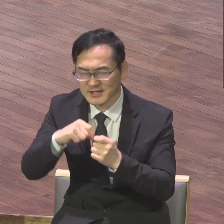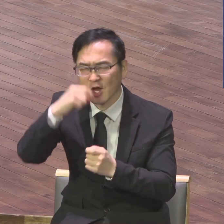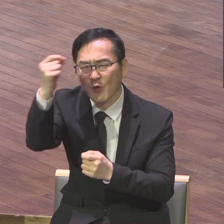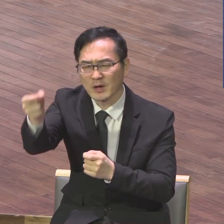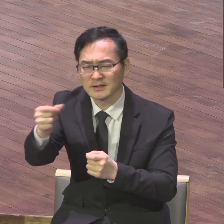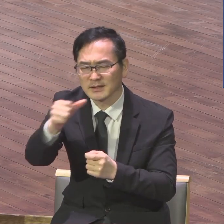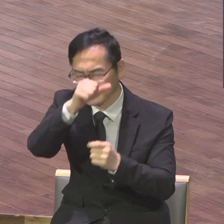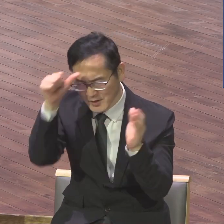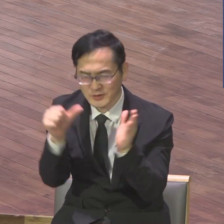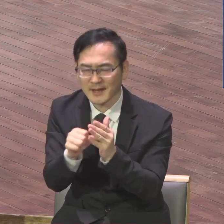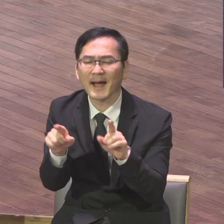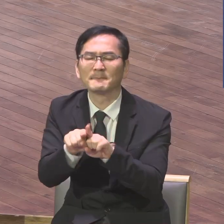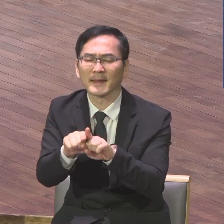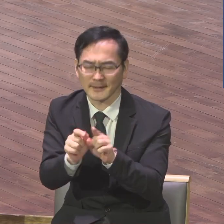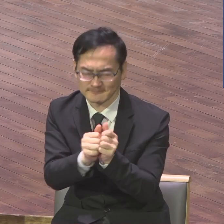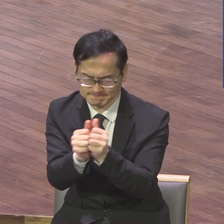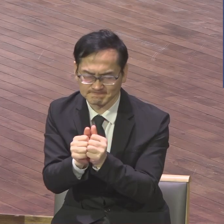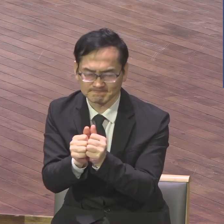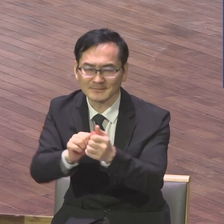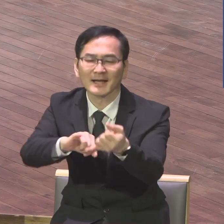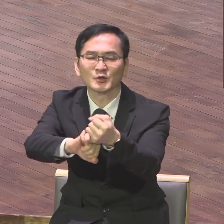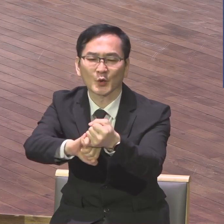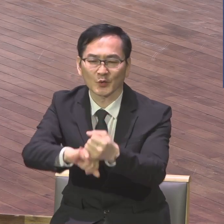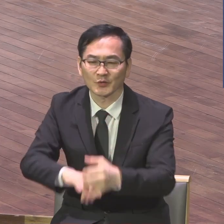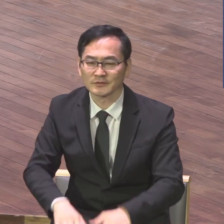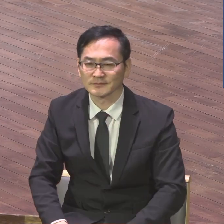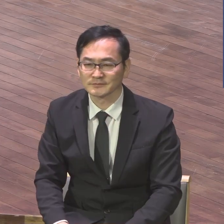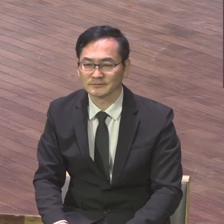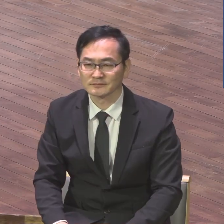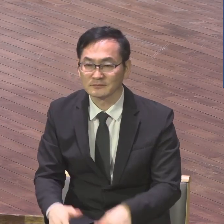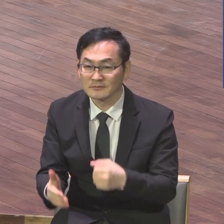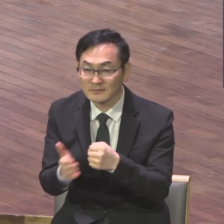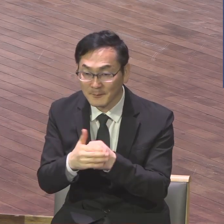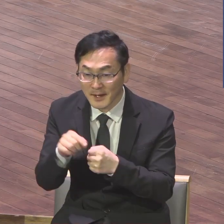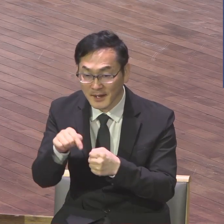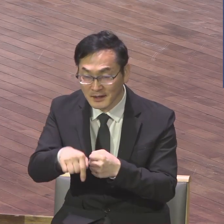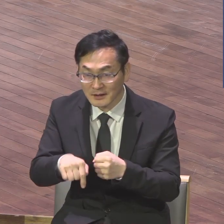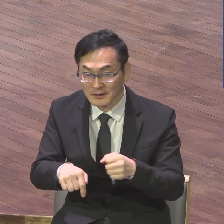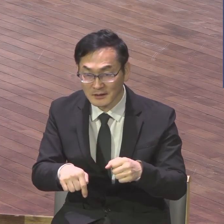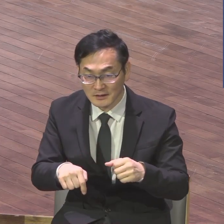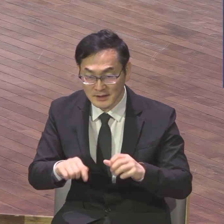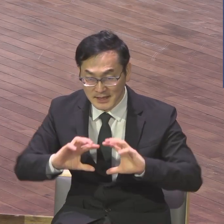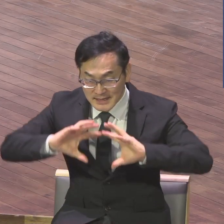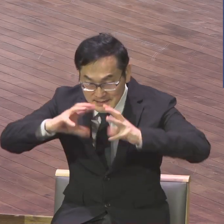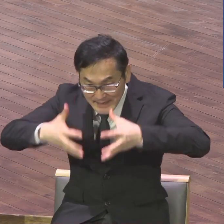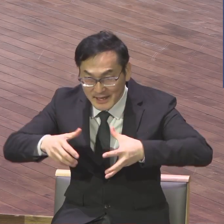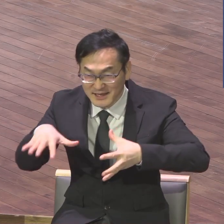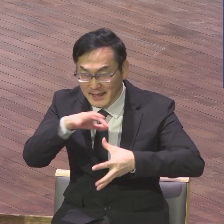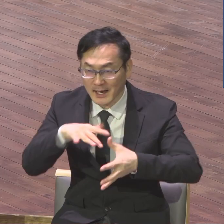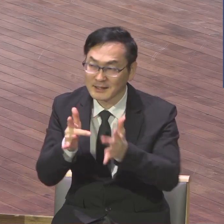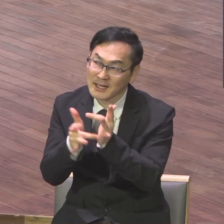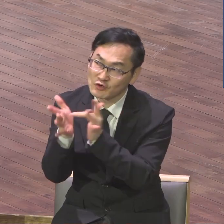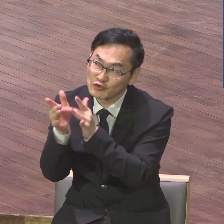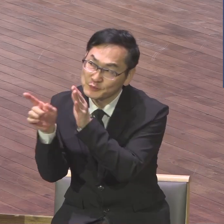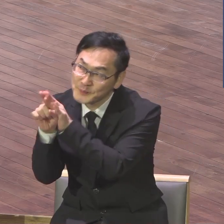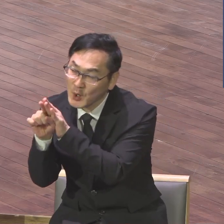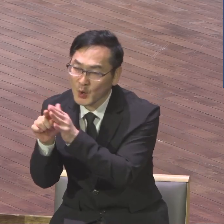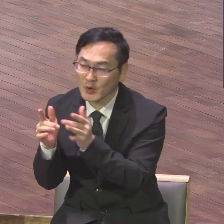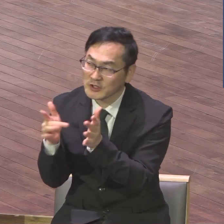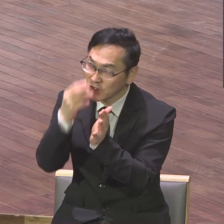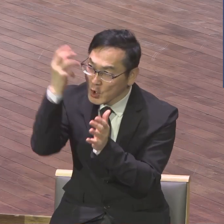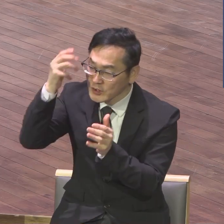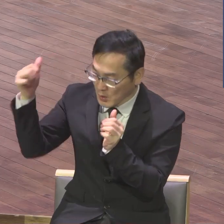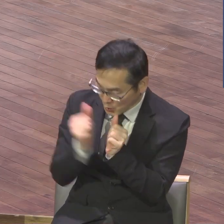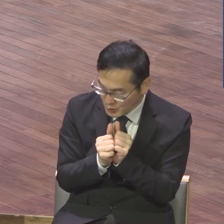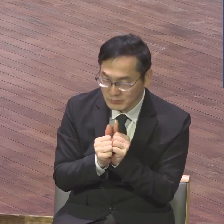가시면서 영으로 그렇게 이 땅에 오셔서 예수 믿는 사람 속에서 함께 동행하고